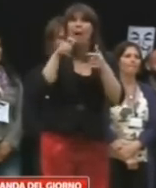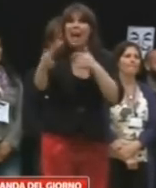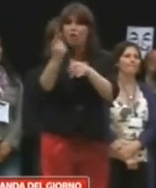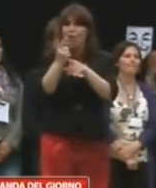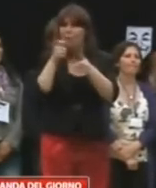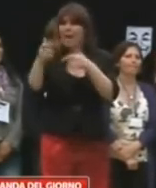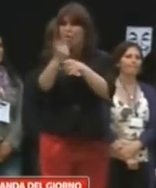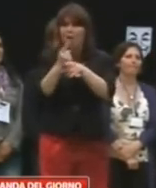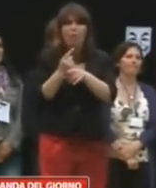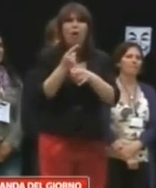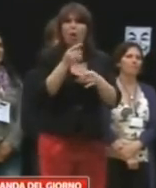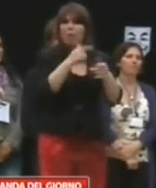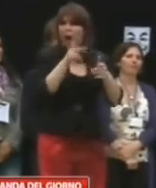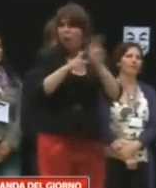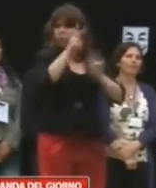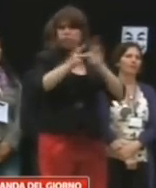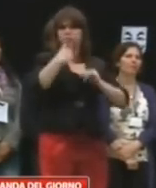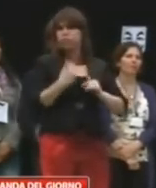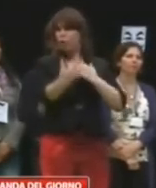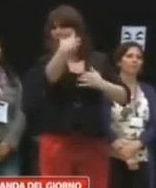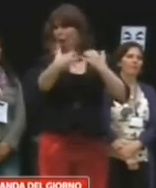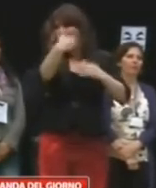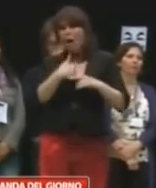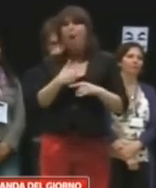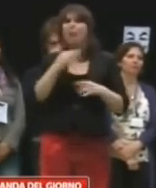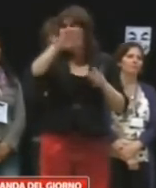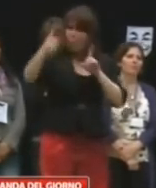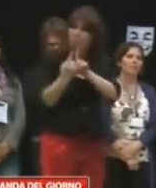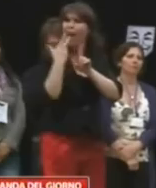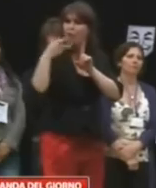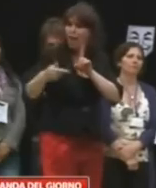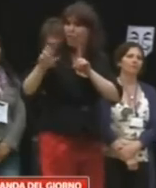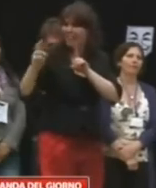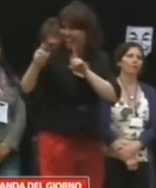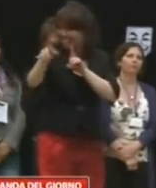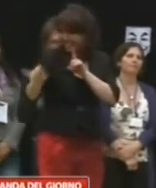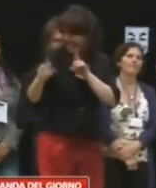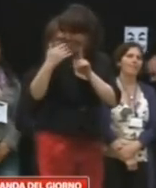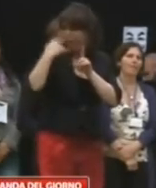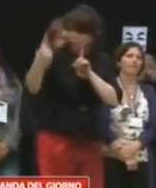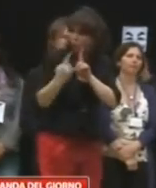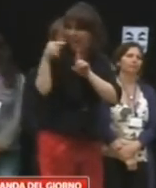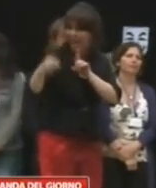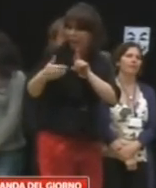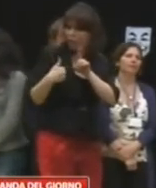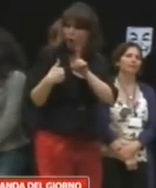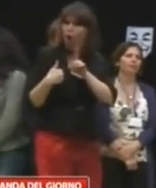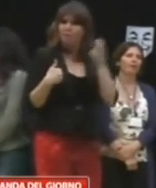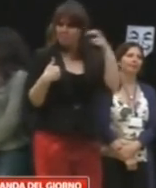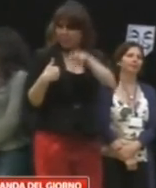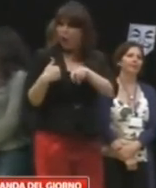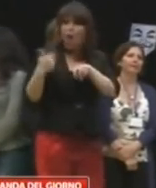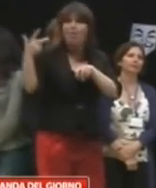io sono andato lì per parlare con Lebetino. Ma prima di sedersi lì davanti allo streaming, perché lui non ha voluto